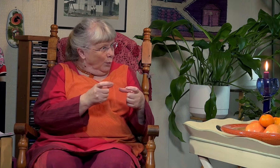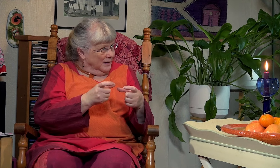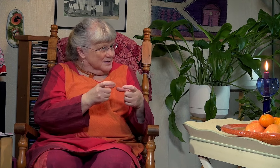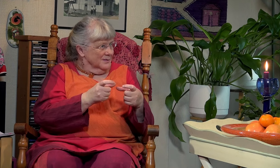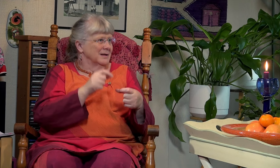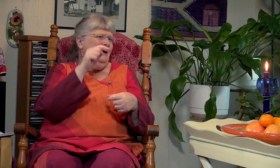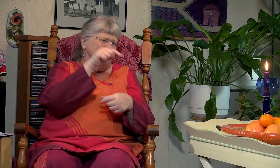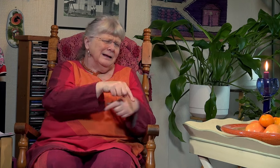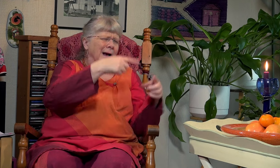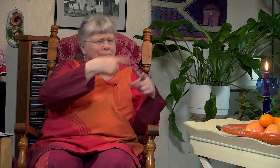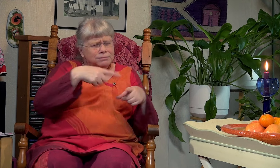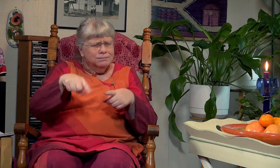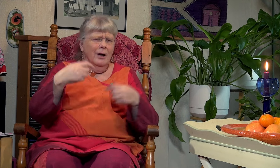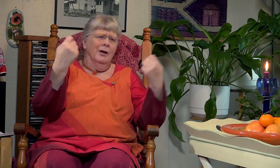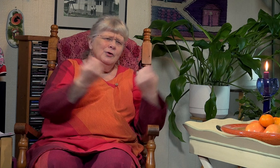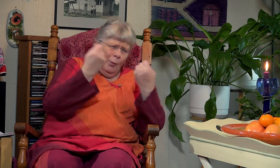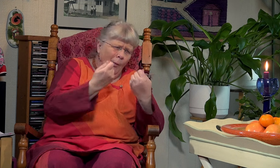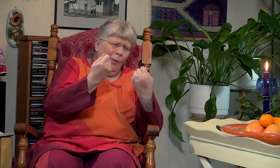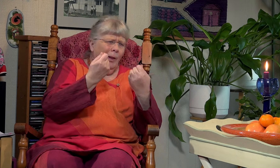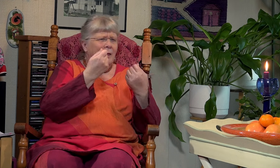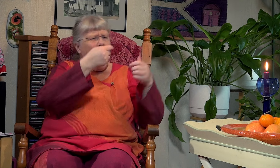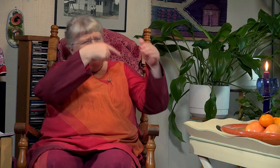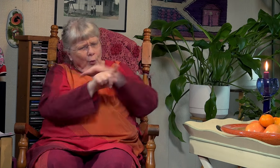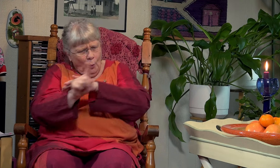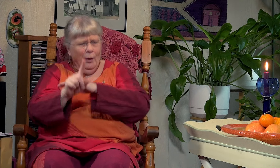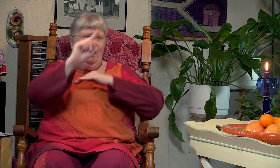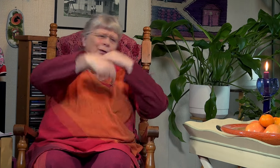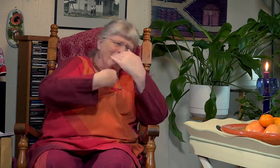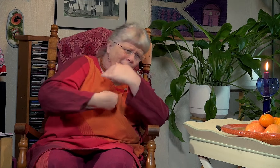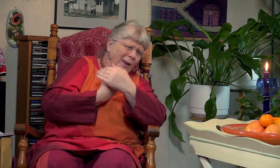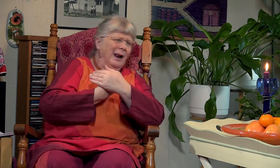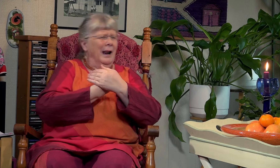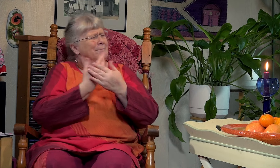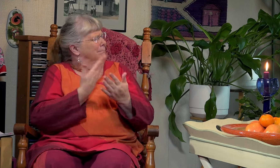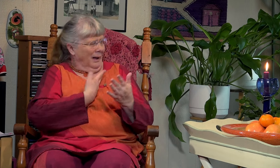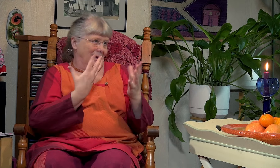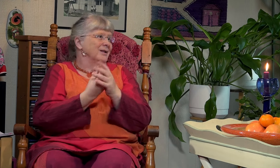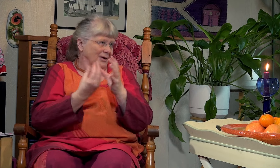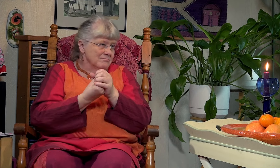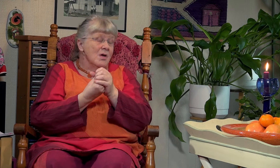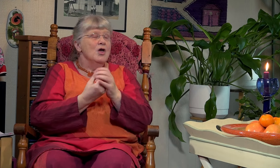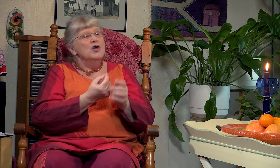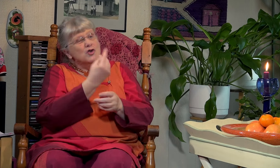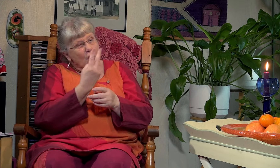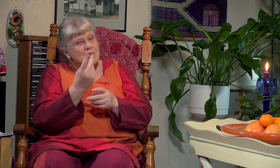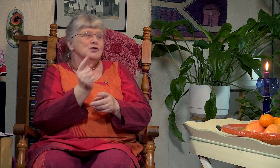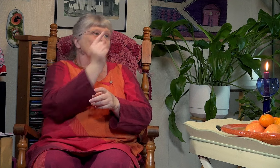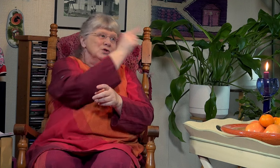sinne oman pienen yhdistyksen. Järjestivät erilaisia juhlia ja kyläilivät toinen toistensa luona ja paljon oli